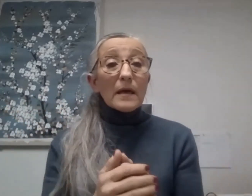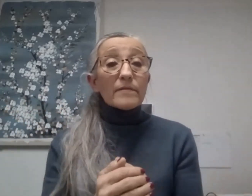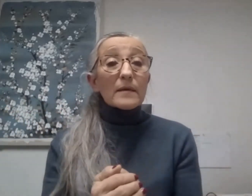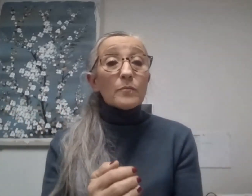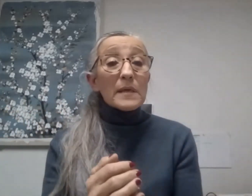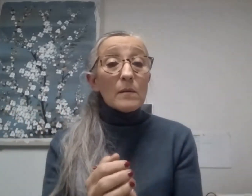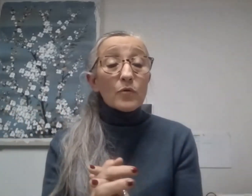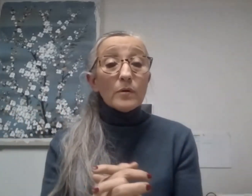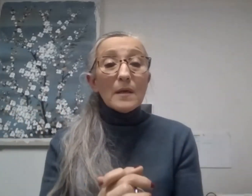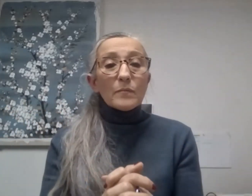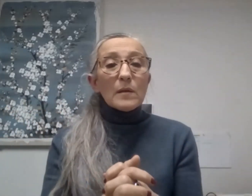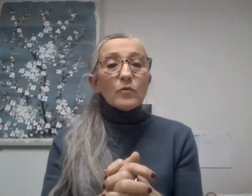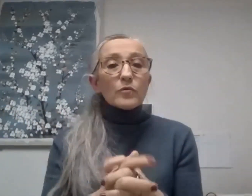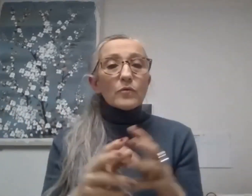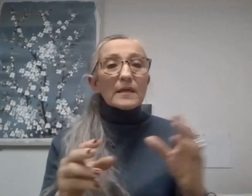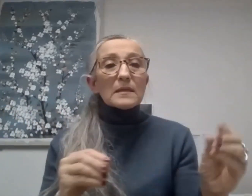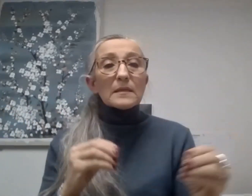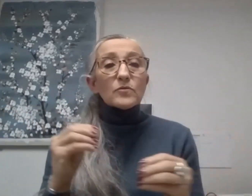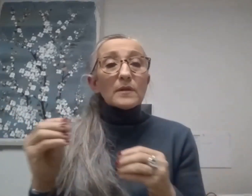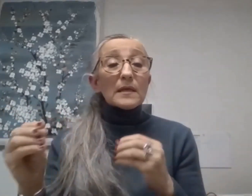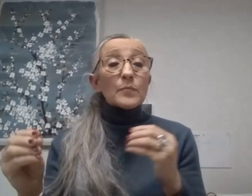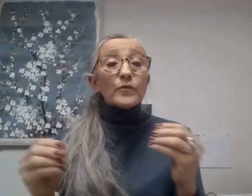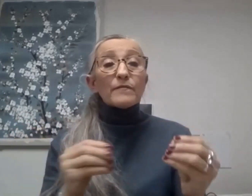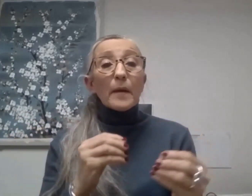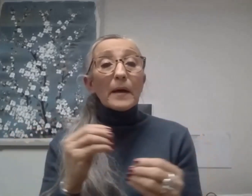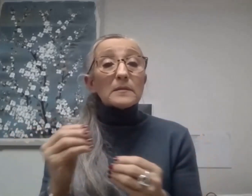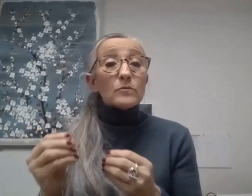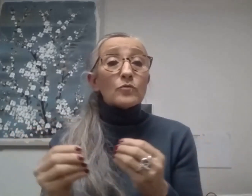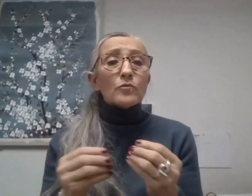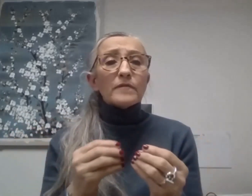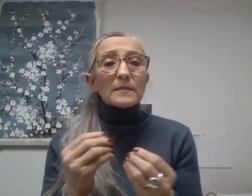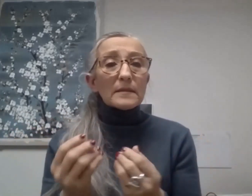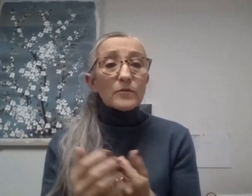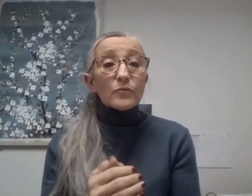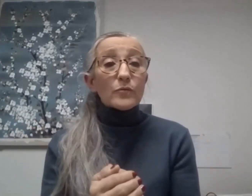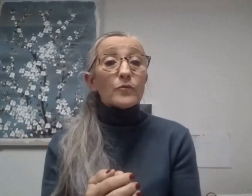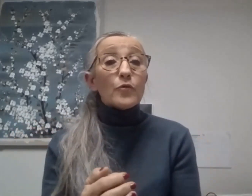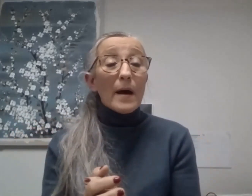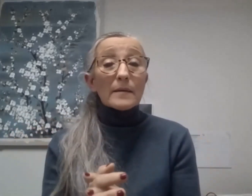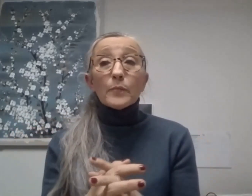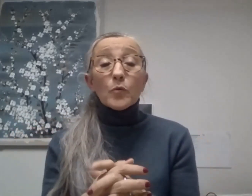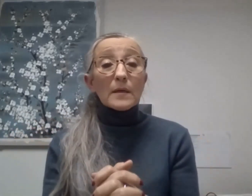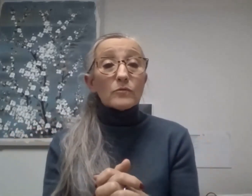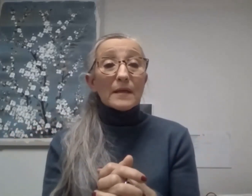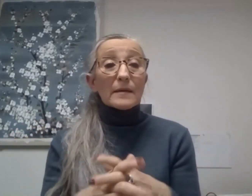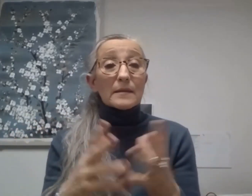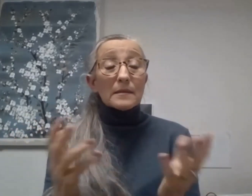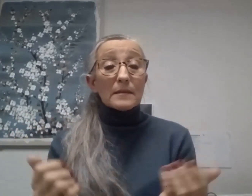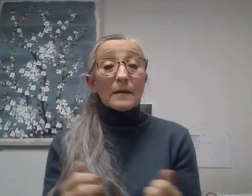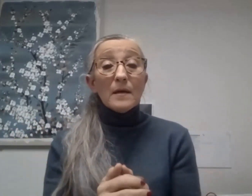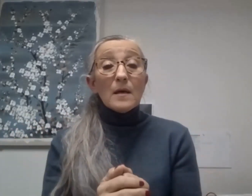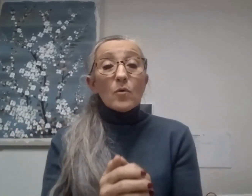large avec 1000 mots que l'on a sélectionnés qui pourraient faire partie d'une conversation de base, un premier